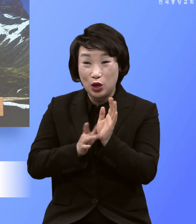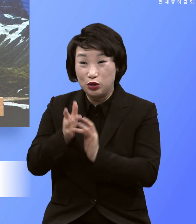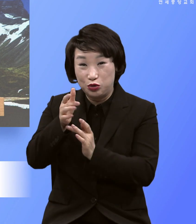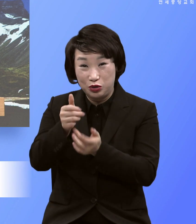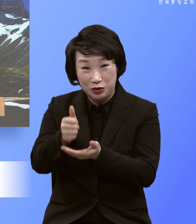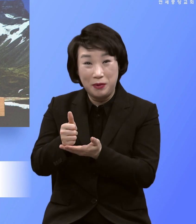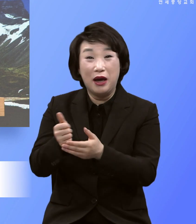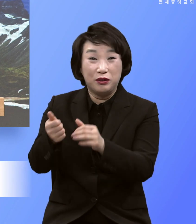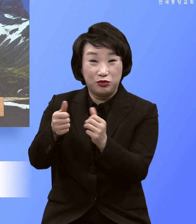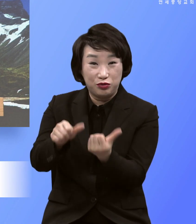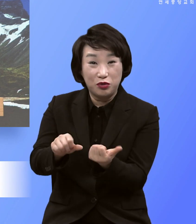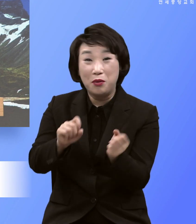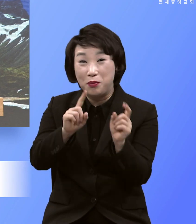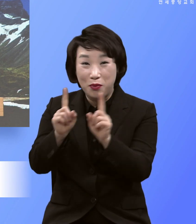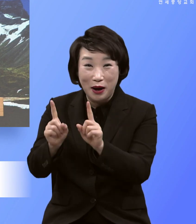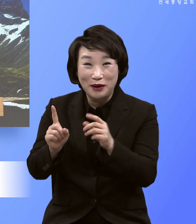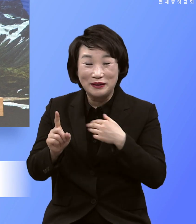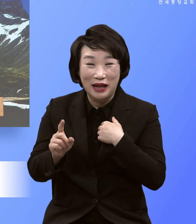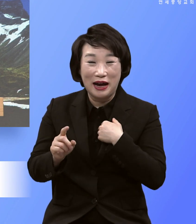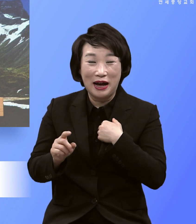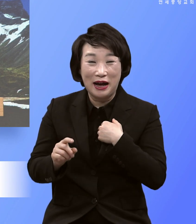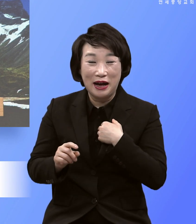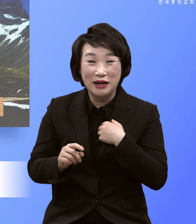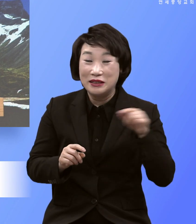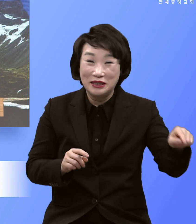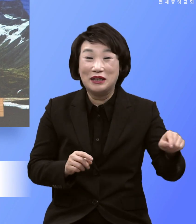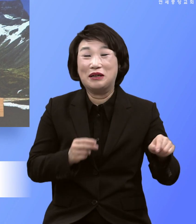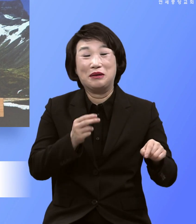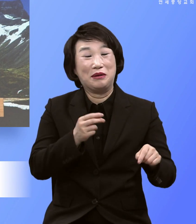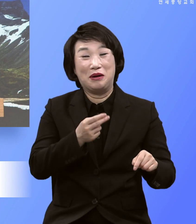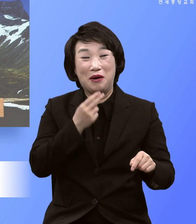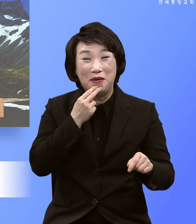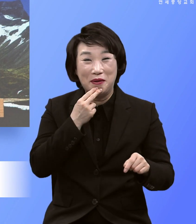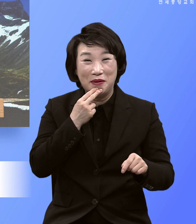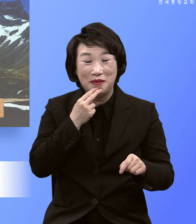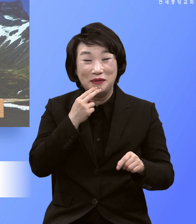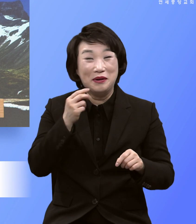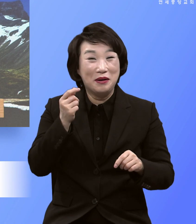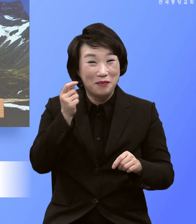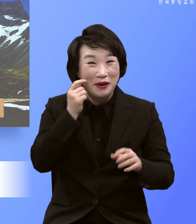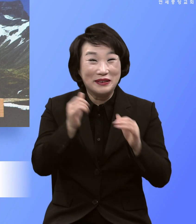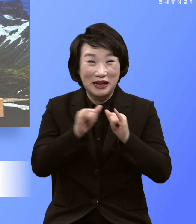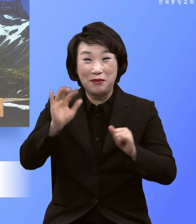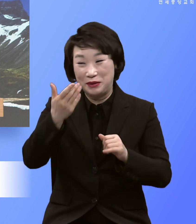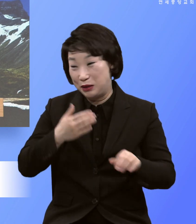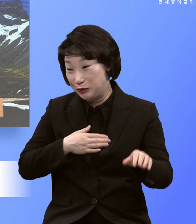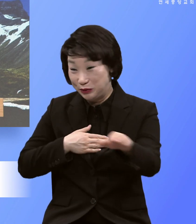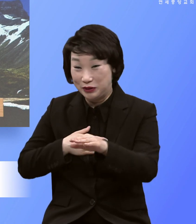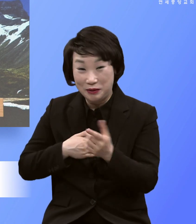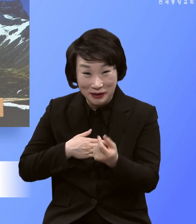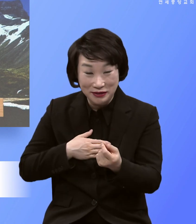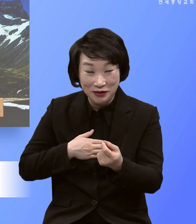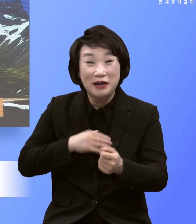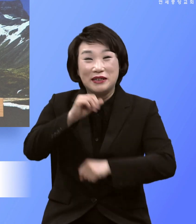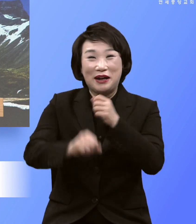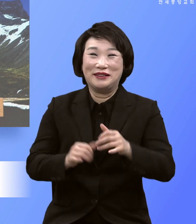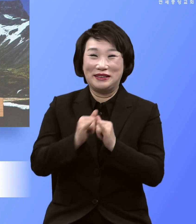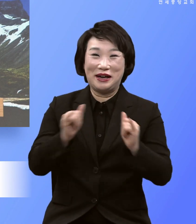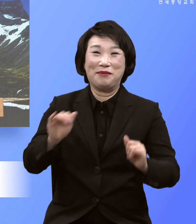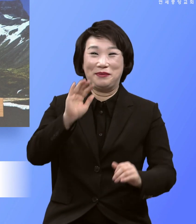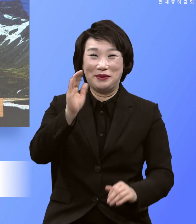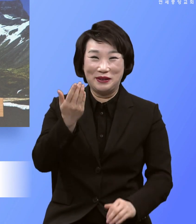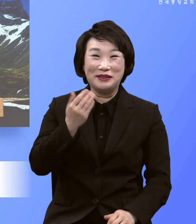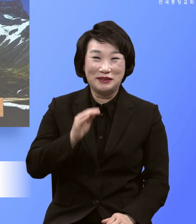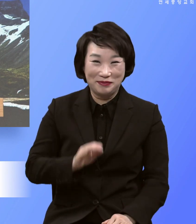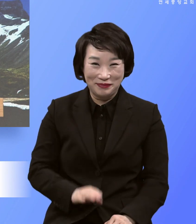예수의 죽으심과 부활로 갈 수 없는 사람이 되어버렸으니 우리는 자유한 사람이